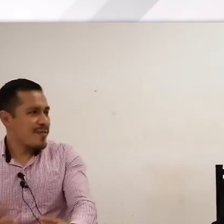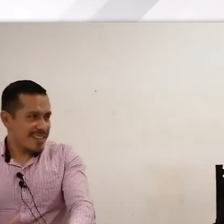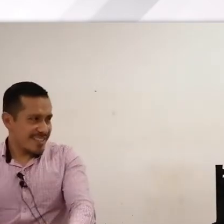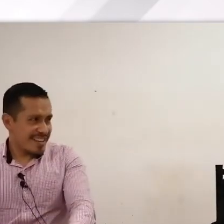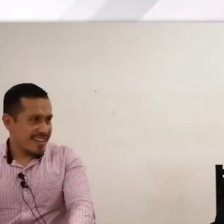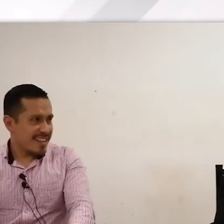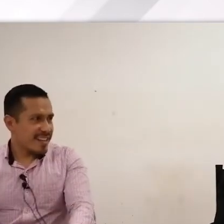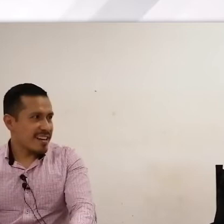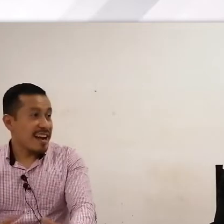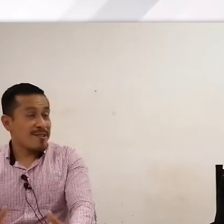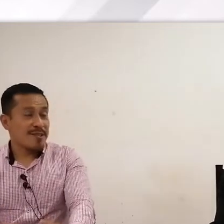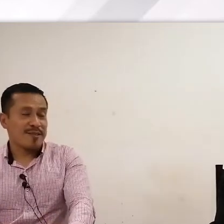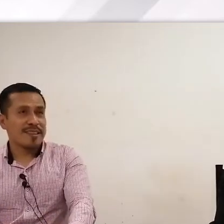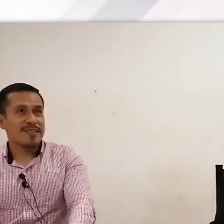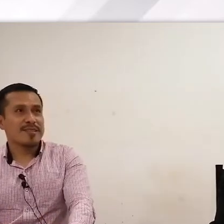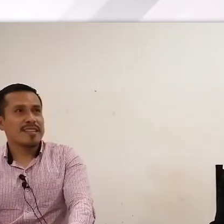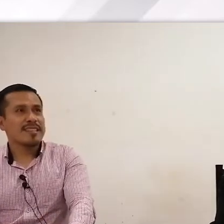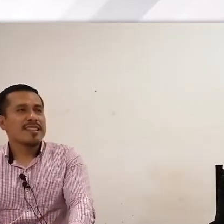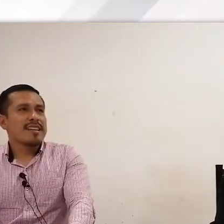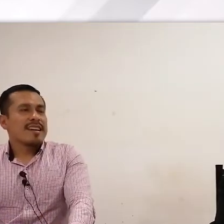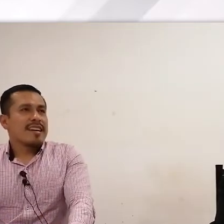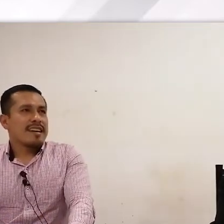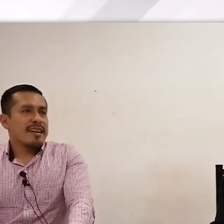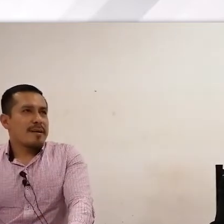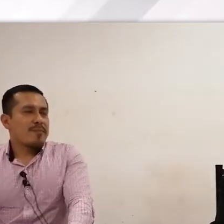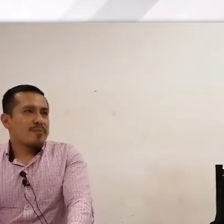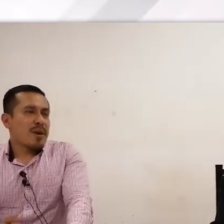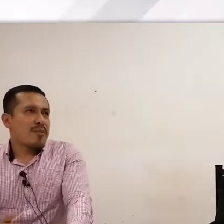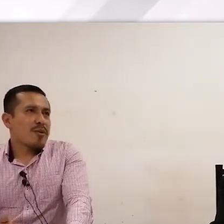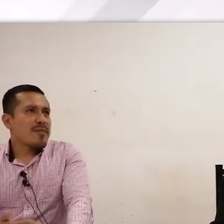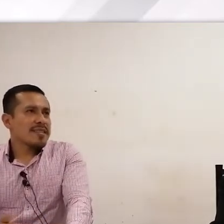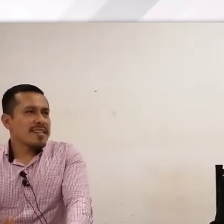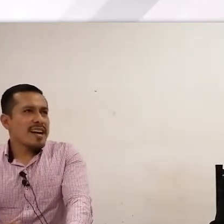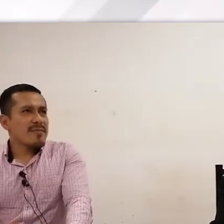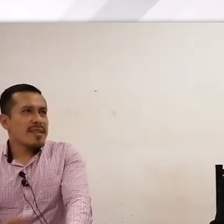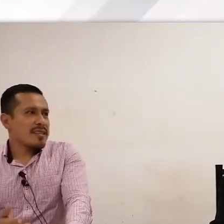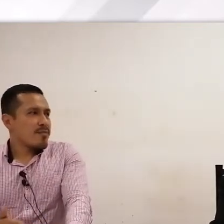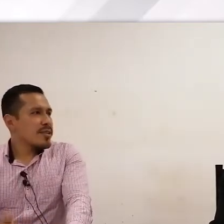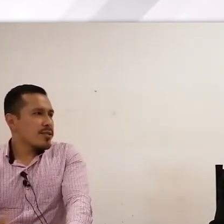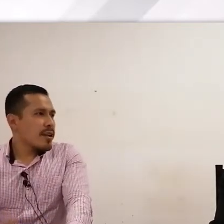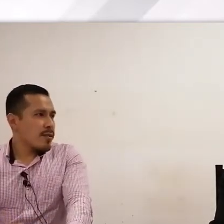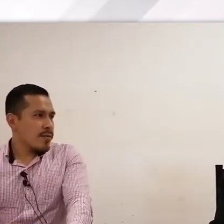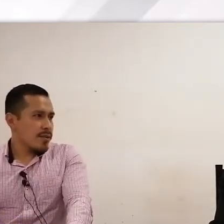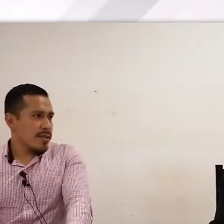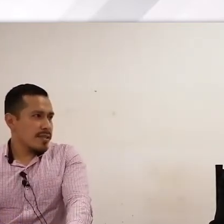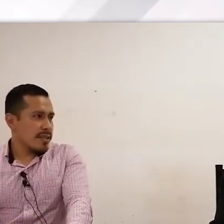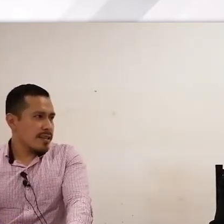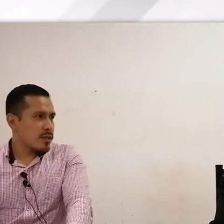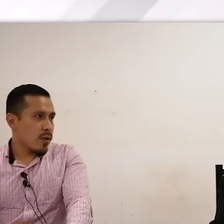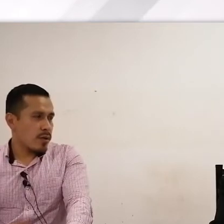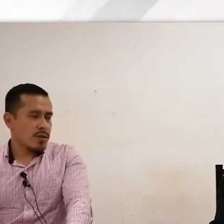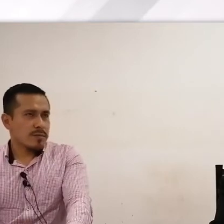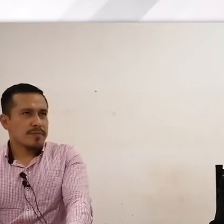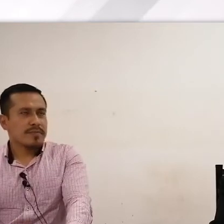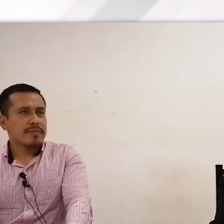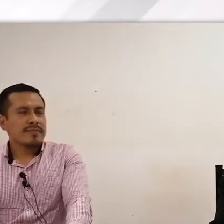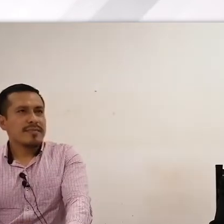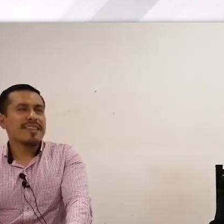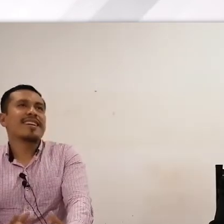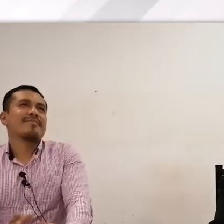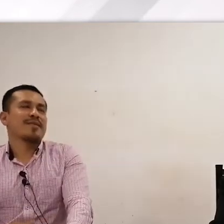muy difícil y raro, ¿no? Entonces me pongo a investigar y me dicen, pues son alumnos